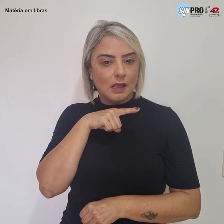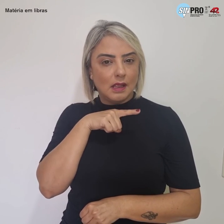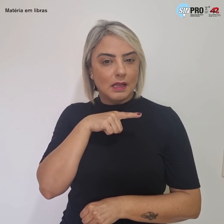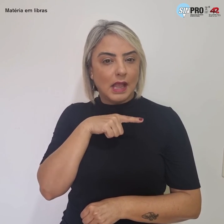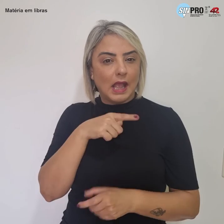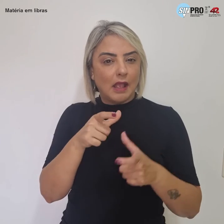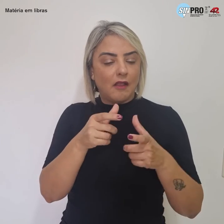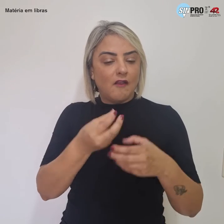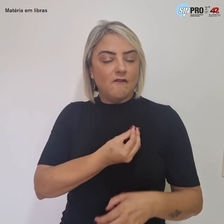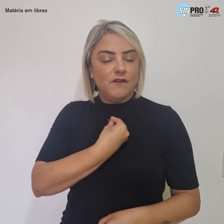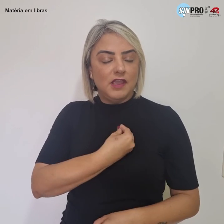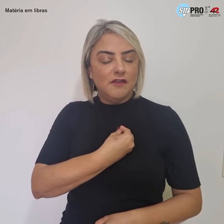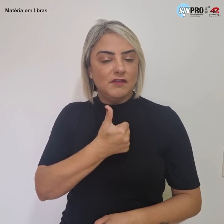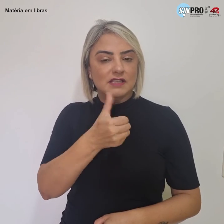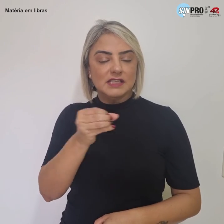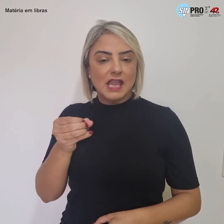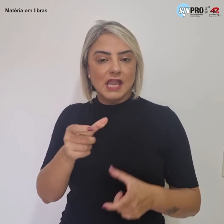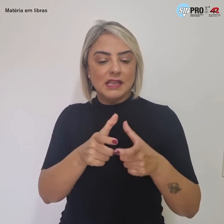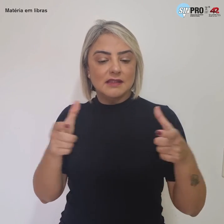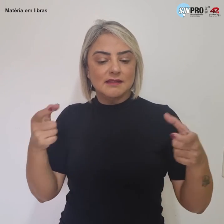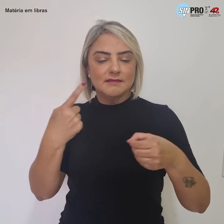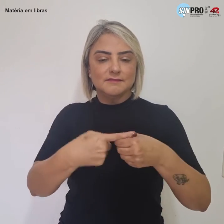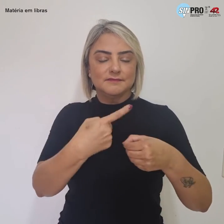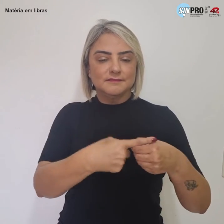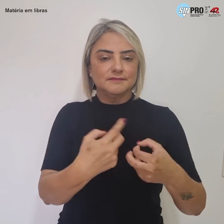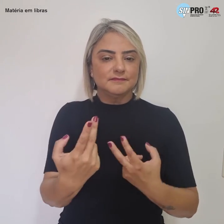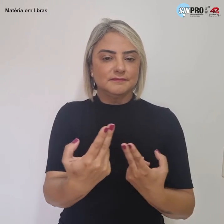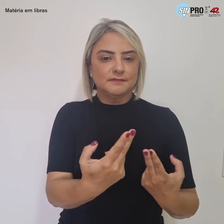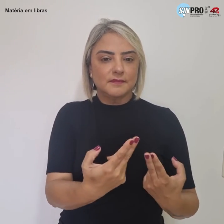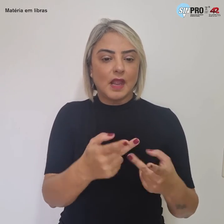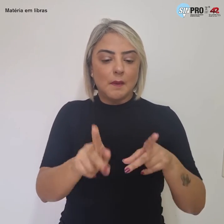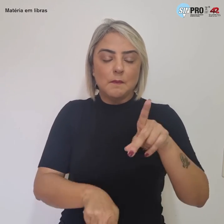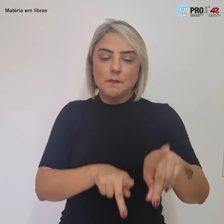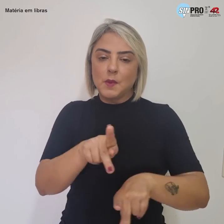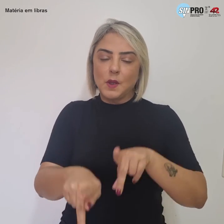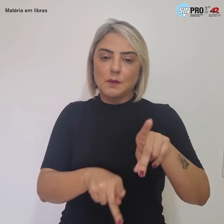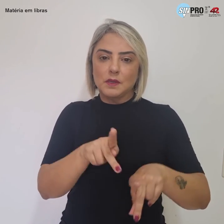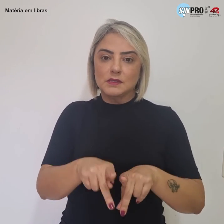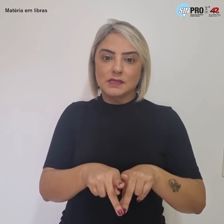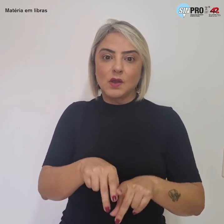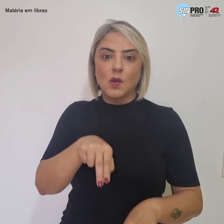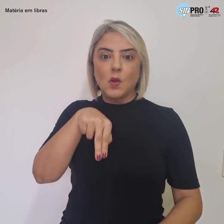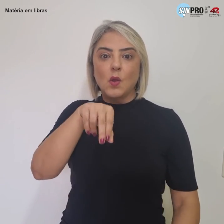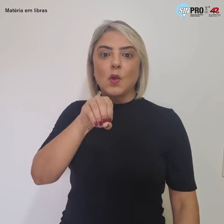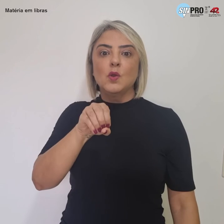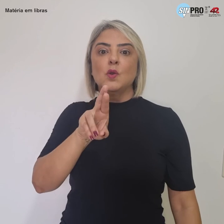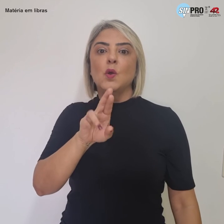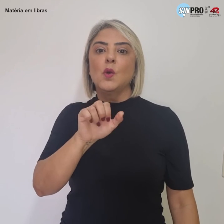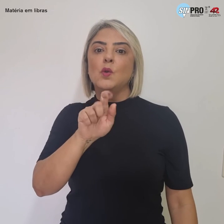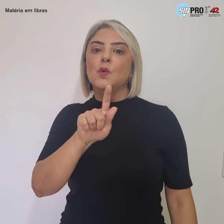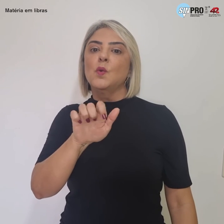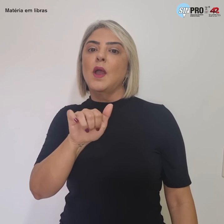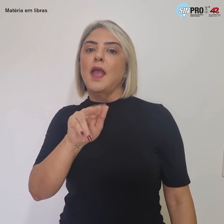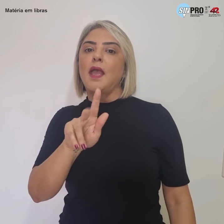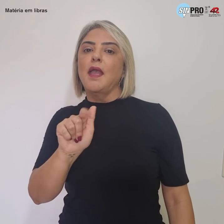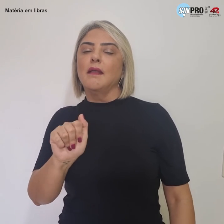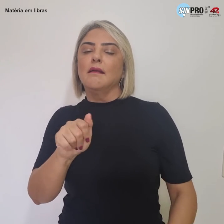maiores cidades brasileiras, o equivalente à população da Noruega, segundo informa a Agência